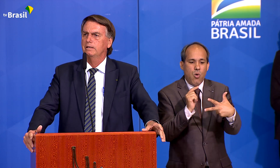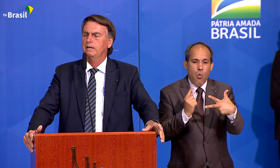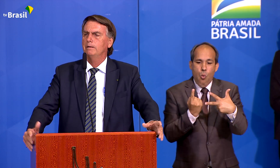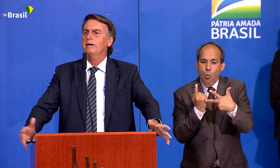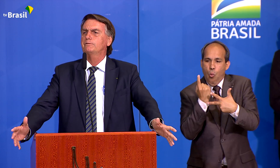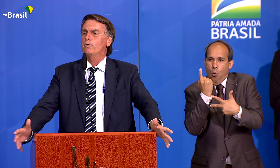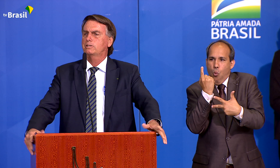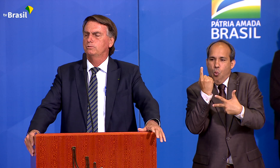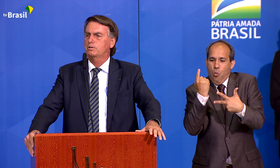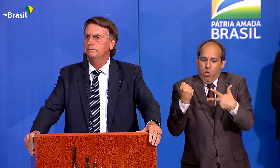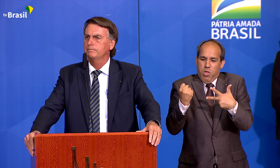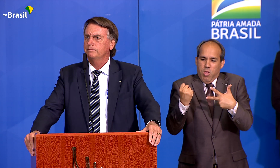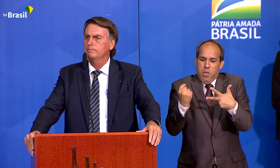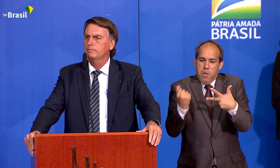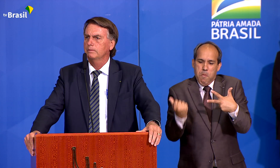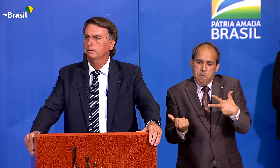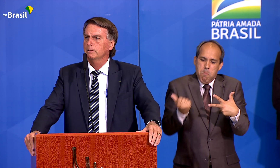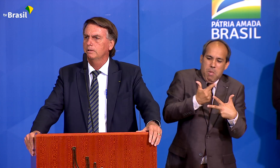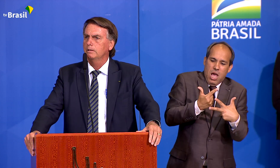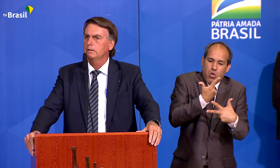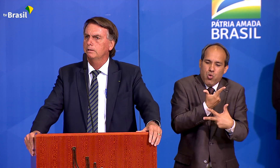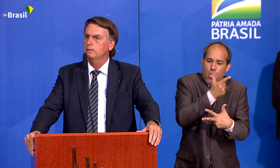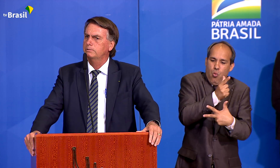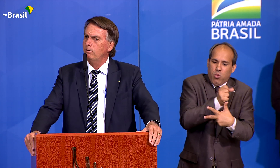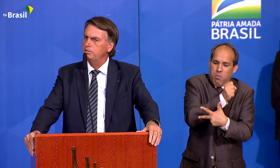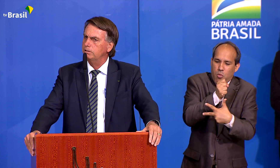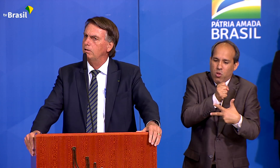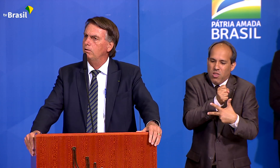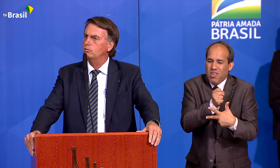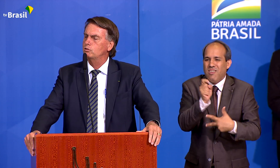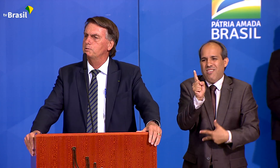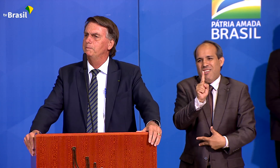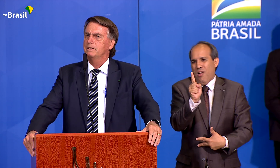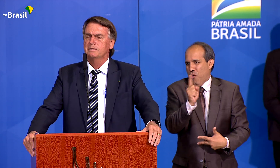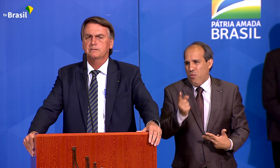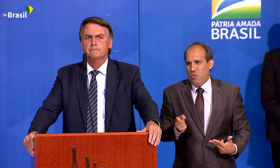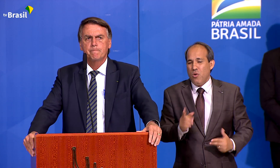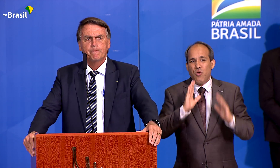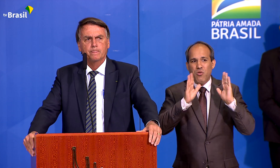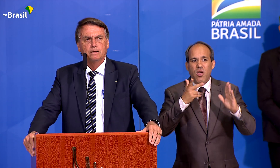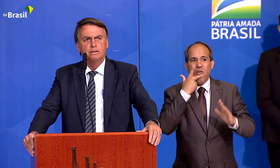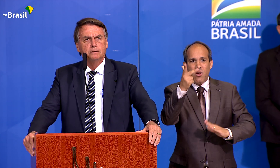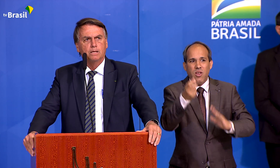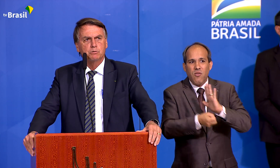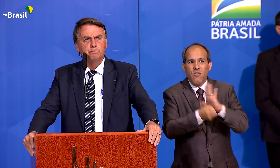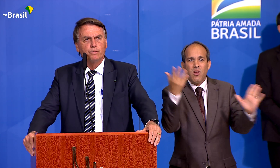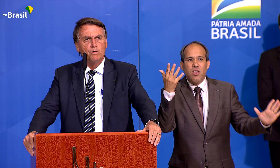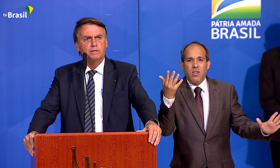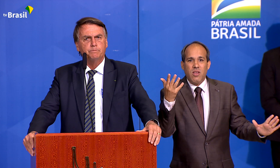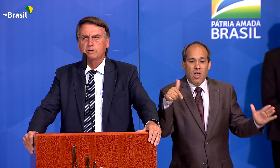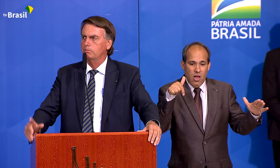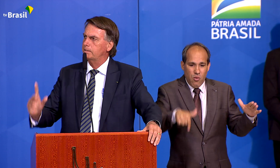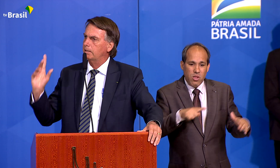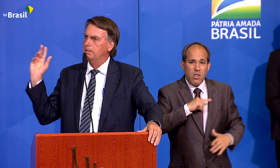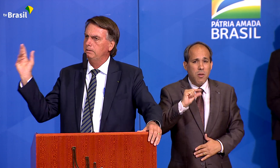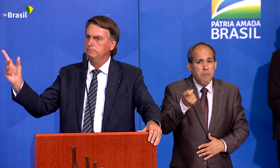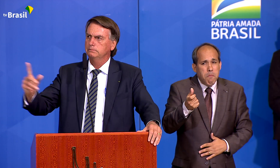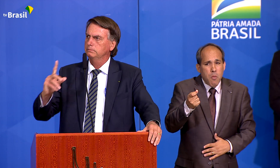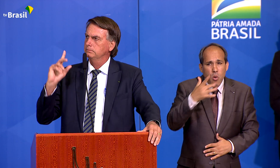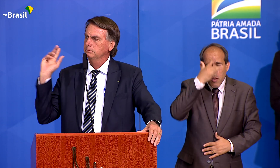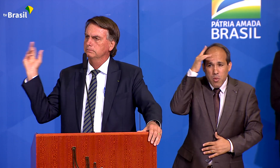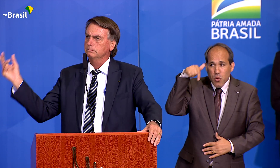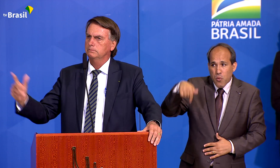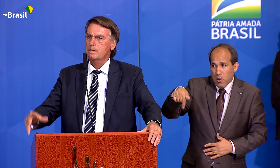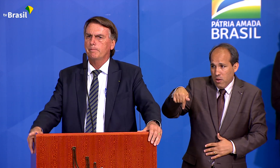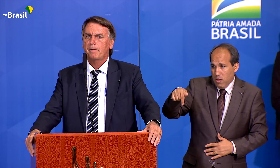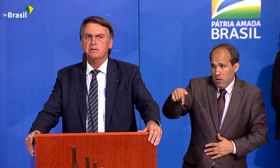mostrar aqui é mais forte do e eu tenho dito ao longo dos últimos meses temos poucas pessoas